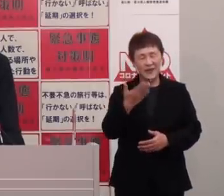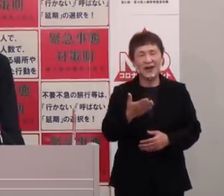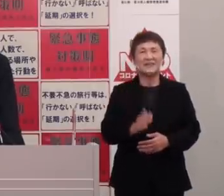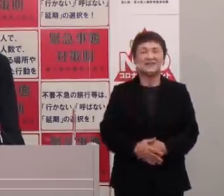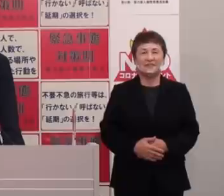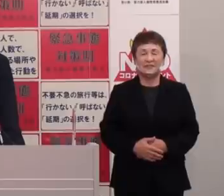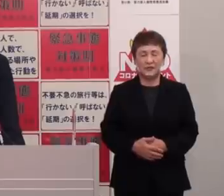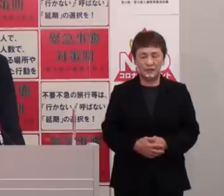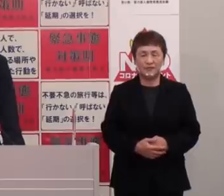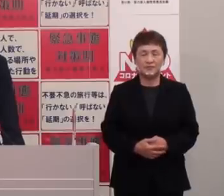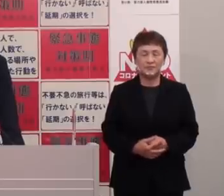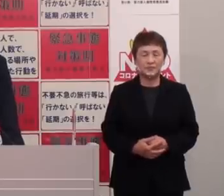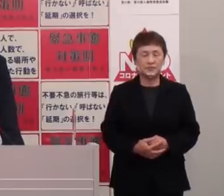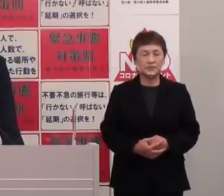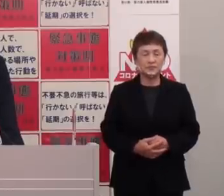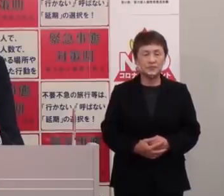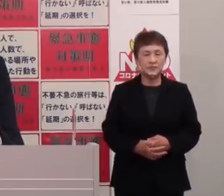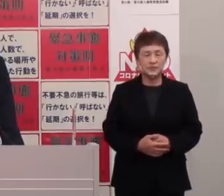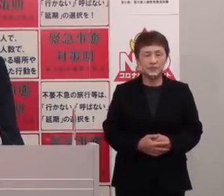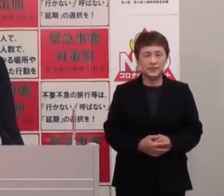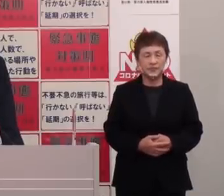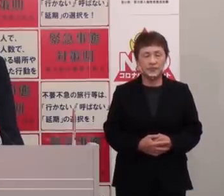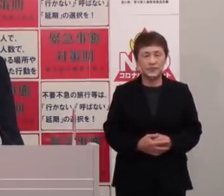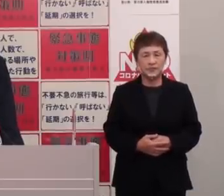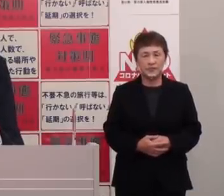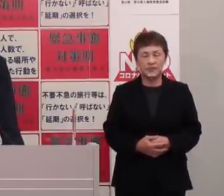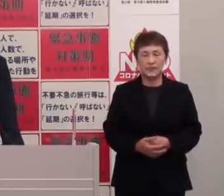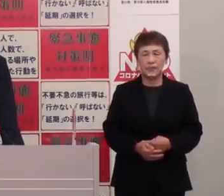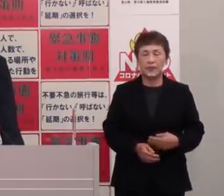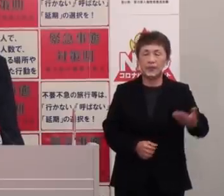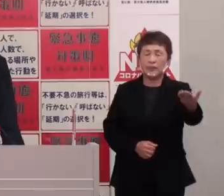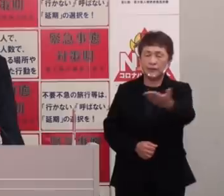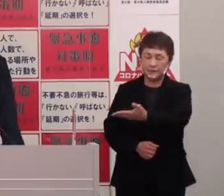他にご質問ございませんか。どうぞ。